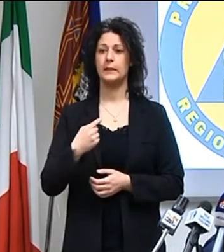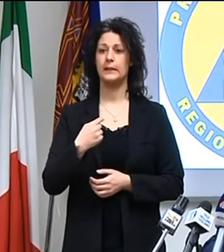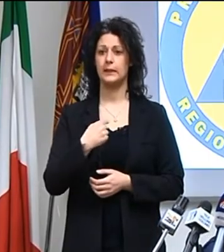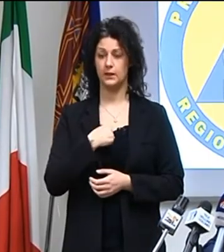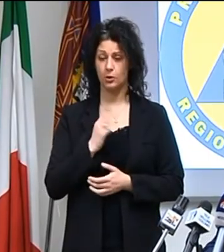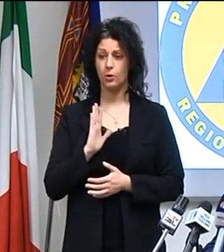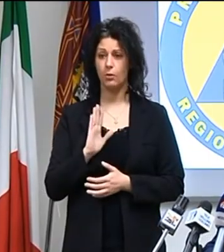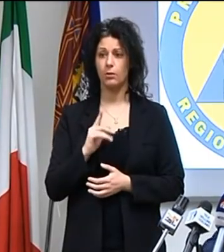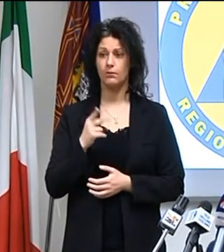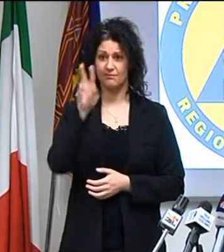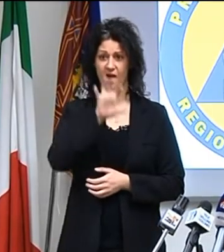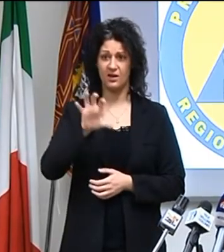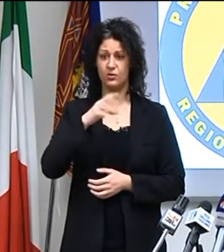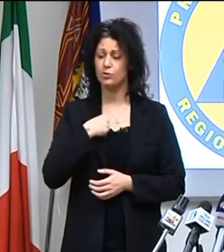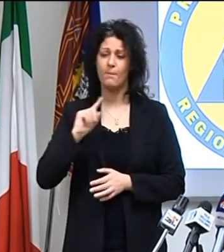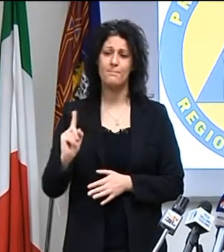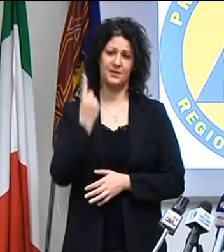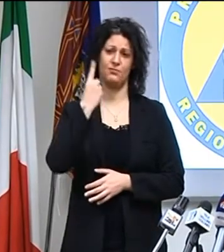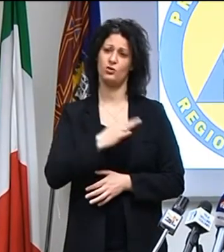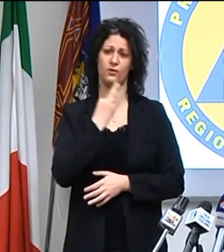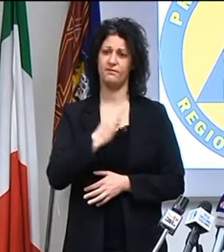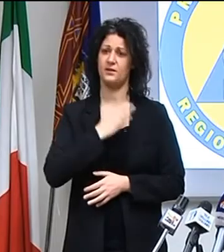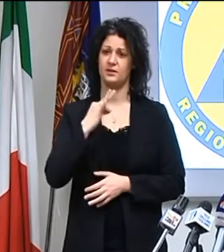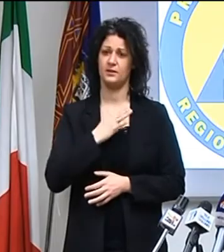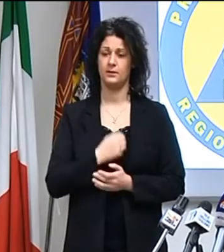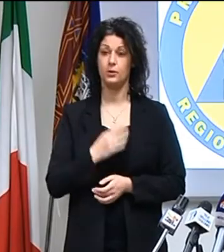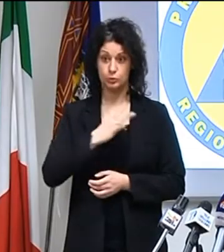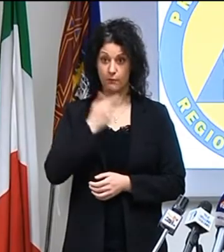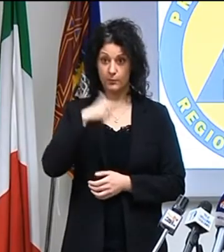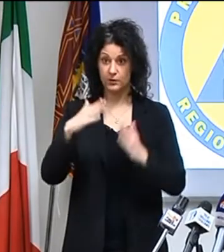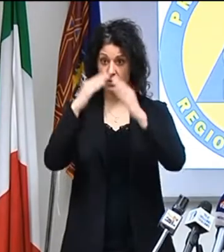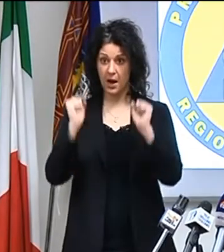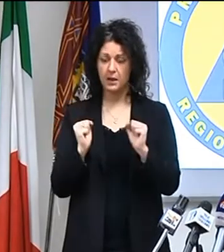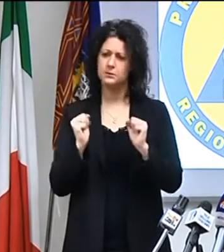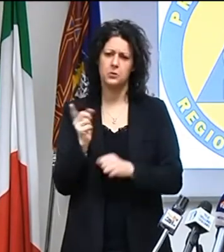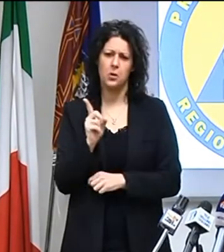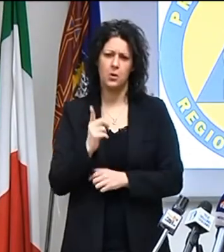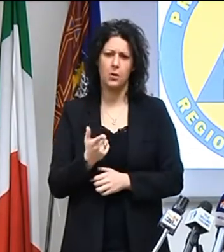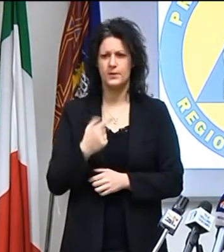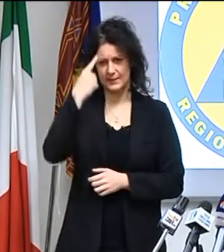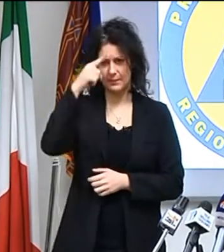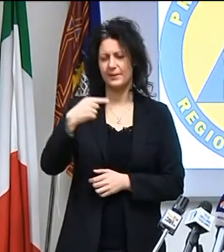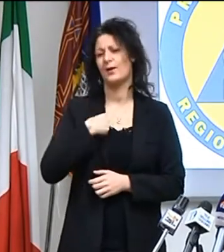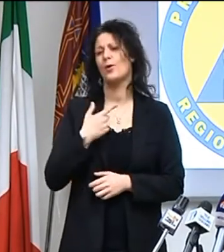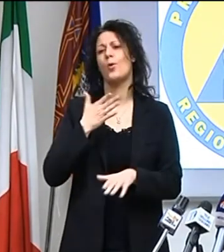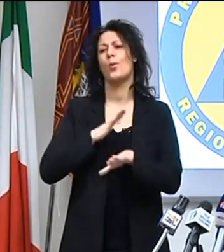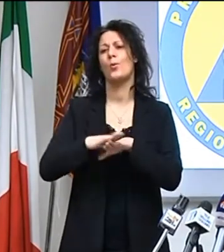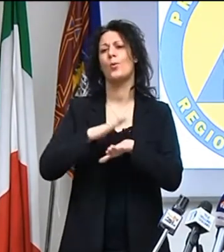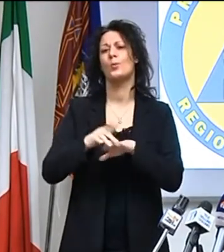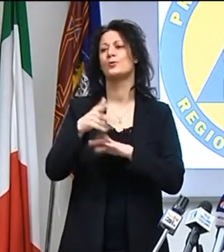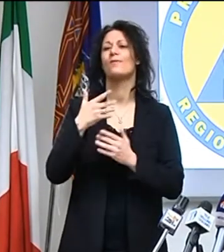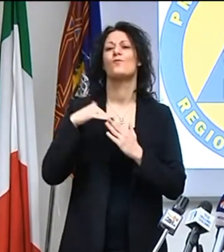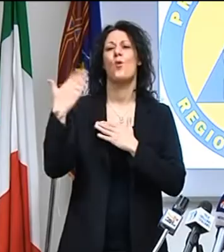soffre questa situazione, la soffro non personalmente perché devo stare a casa, io sarei uno che è sempre in giro per i campi, soffro